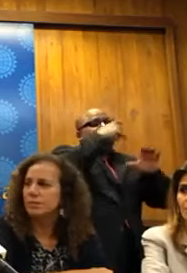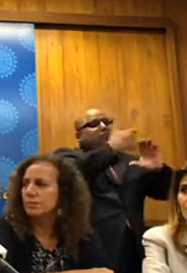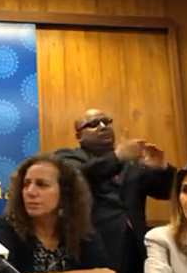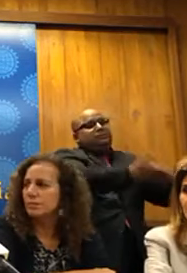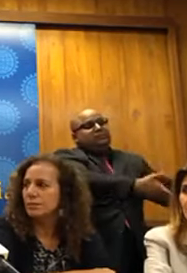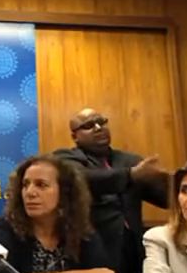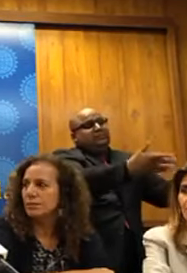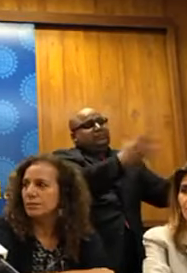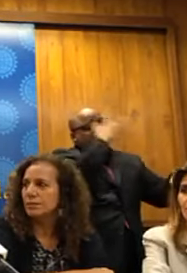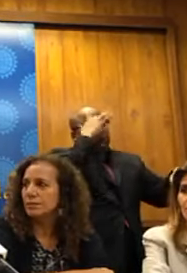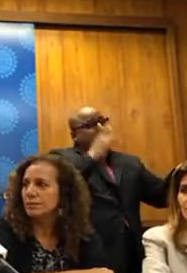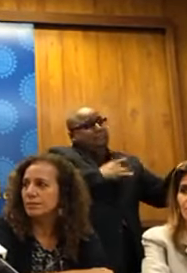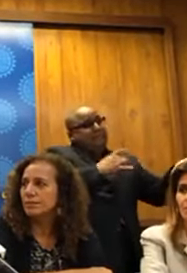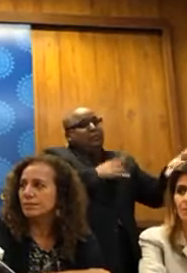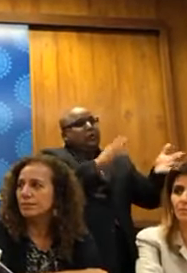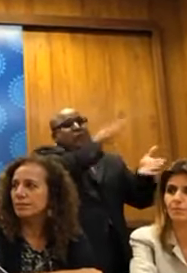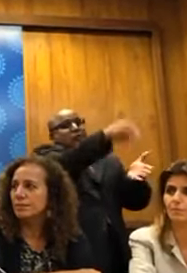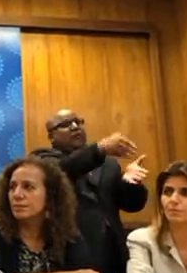Por medo.